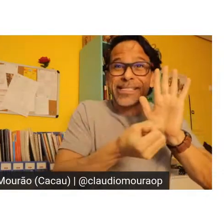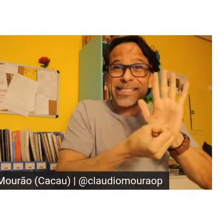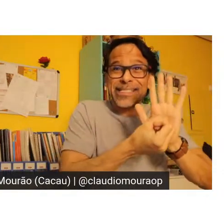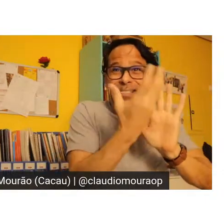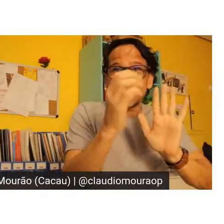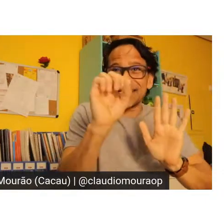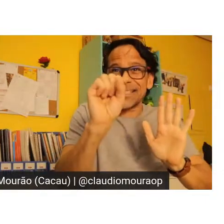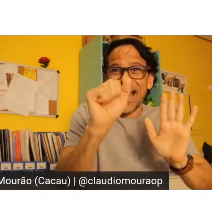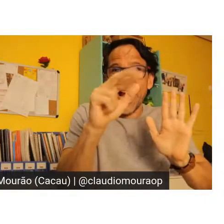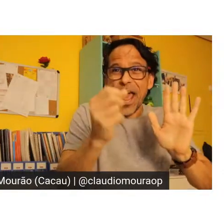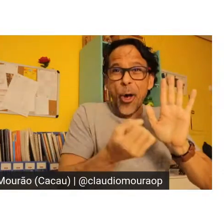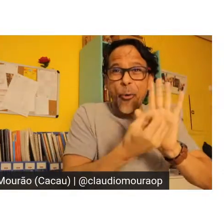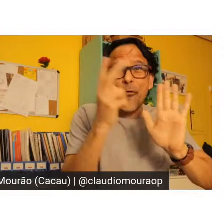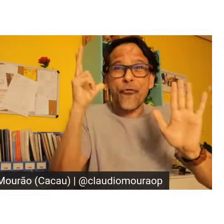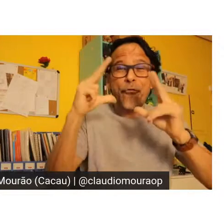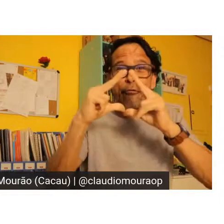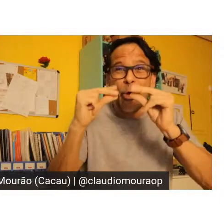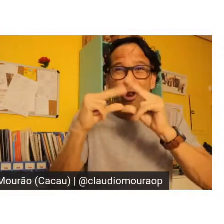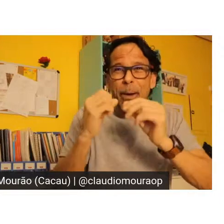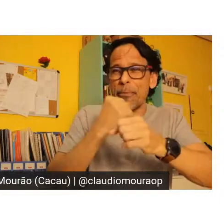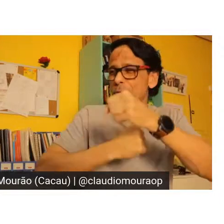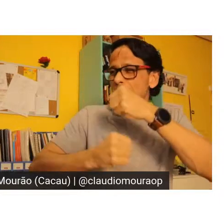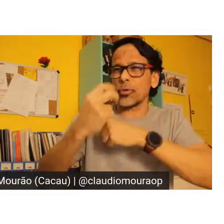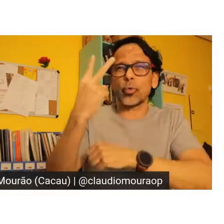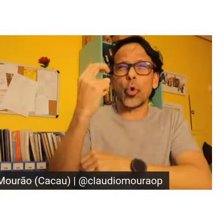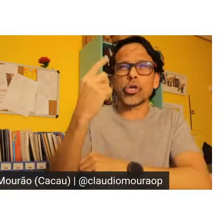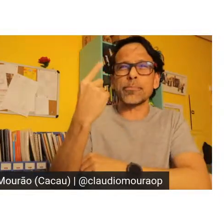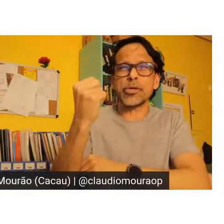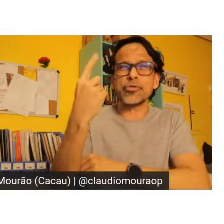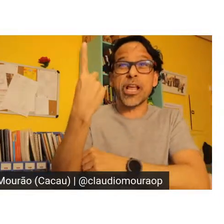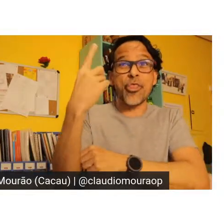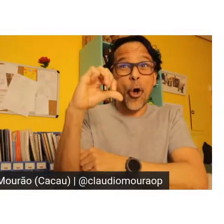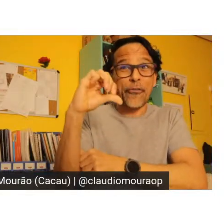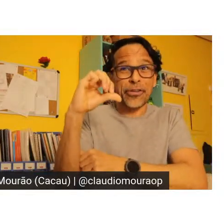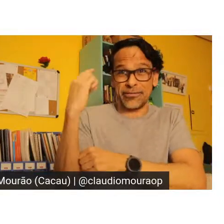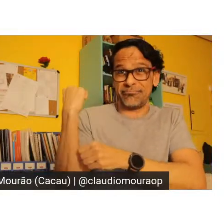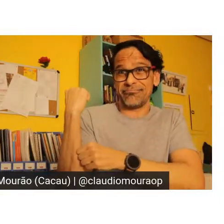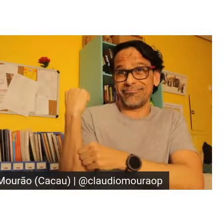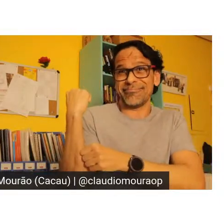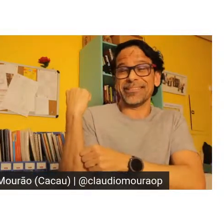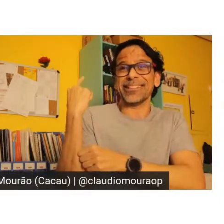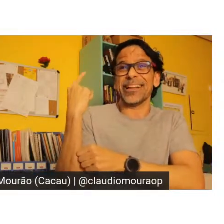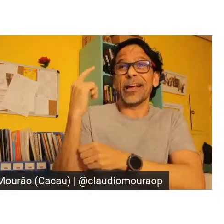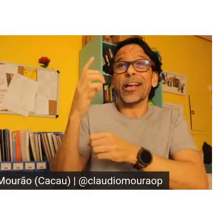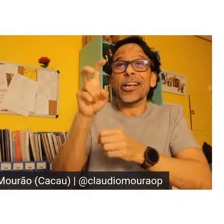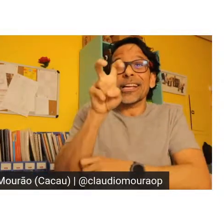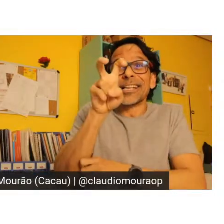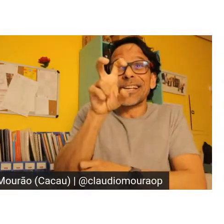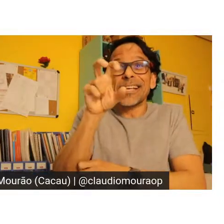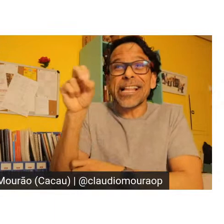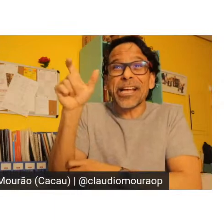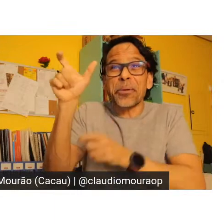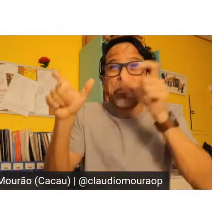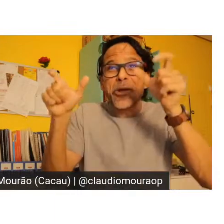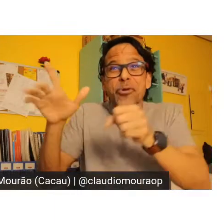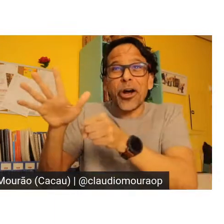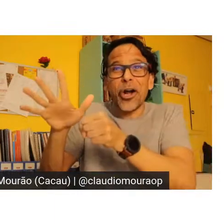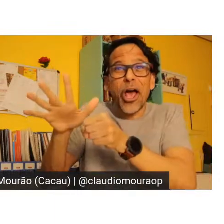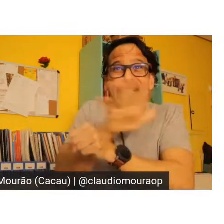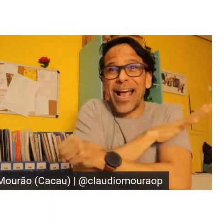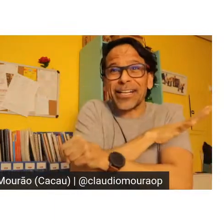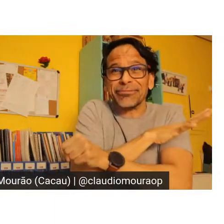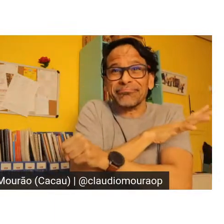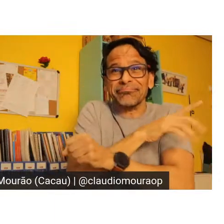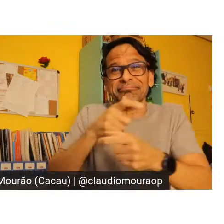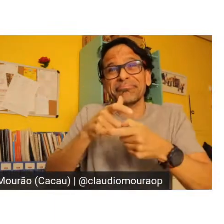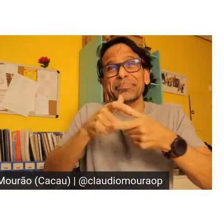a e agora está com uma edição do Sarau em Florianópolis foi no ano de 2019 que fez